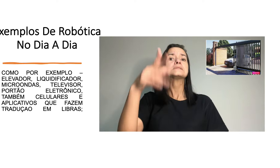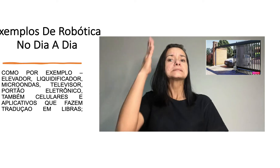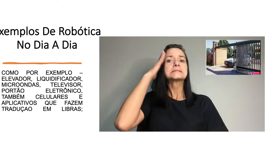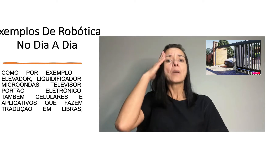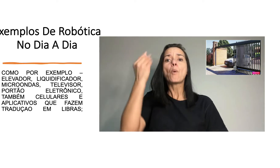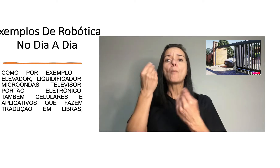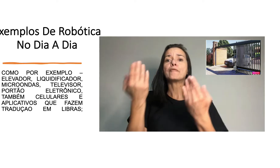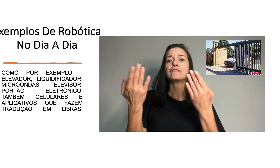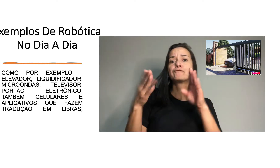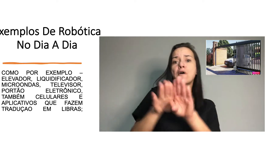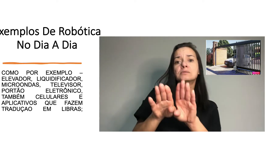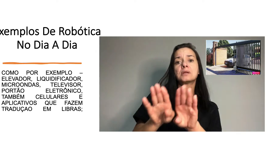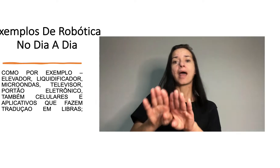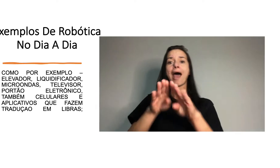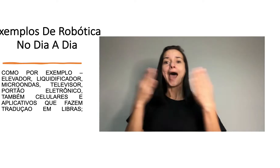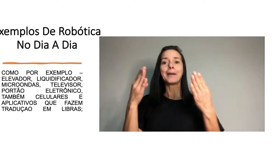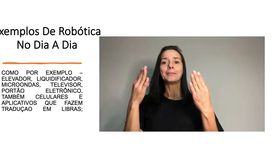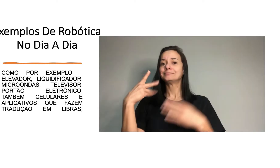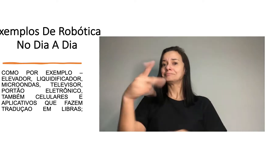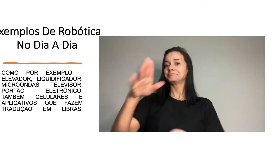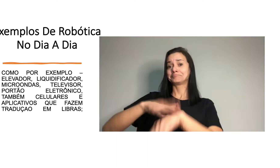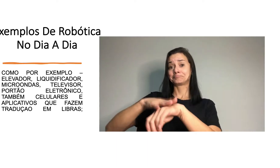subir ou descer.